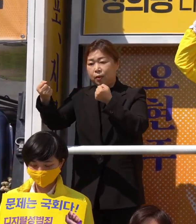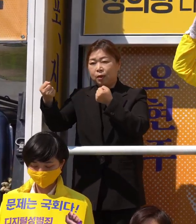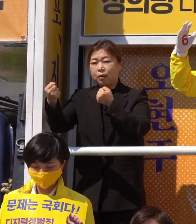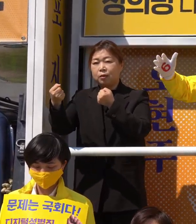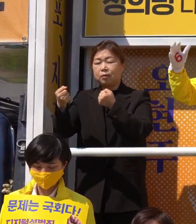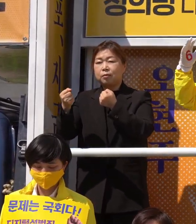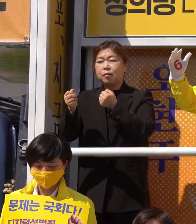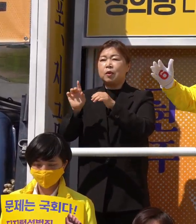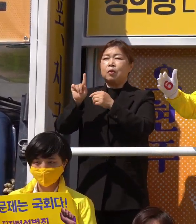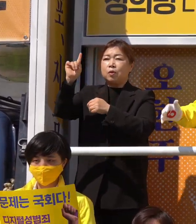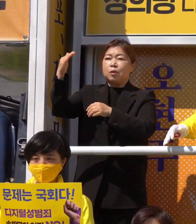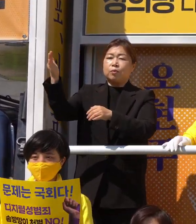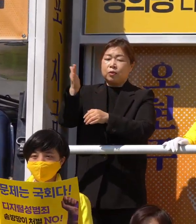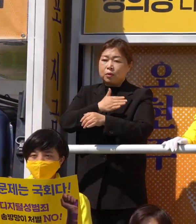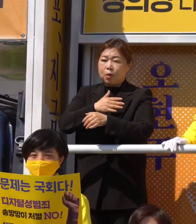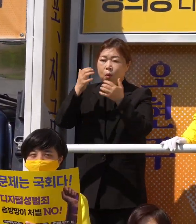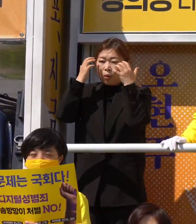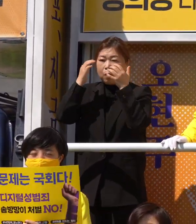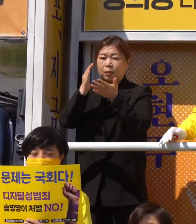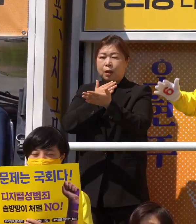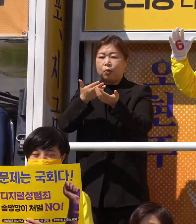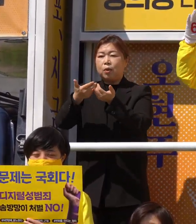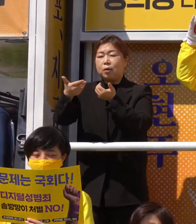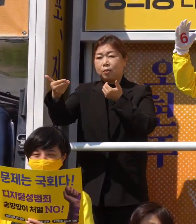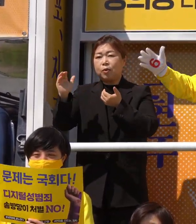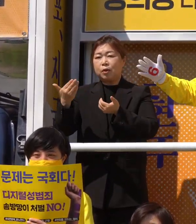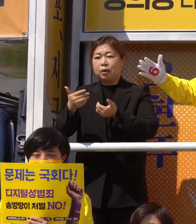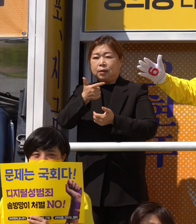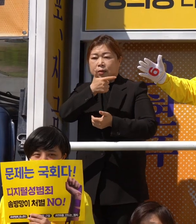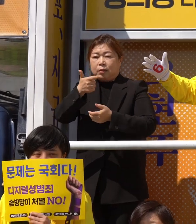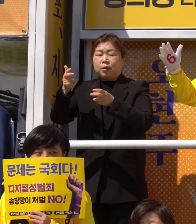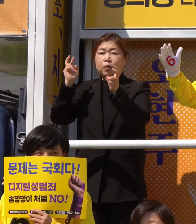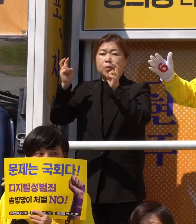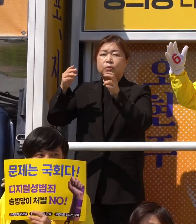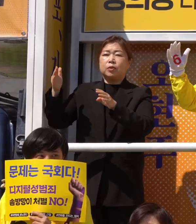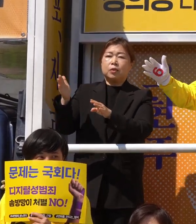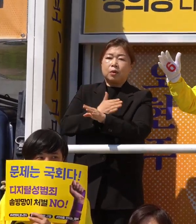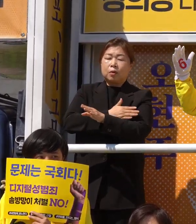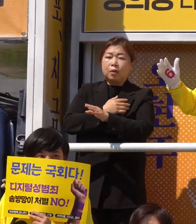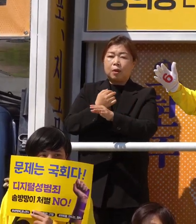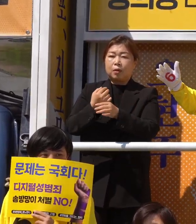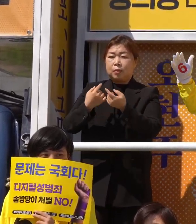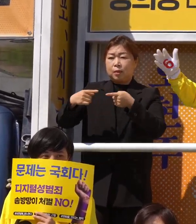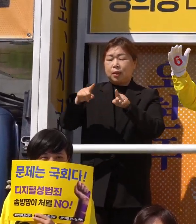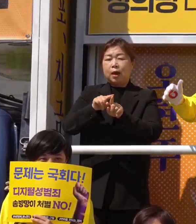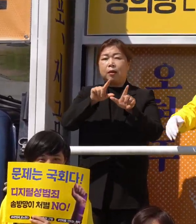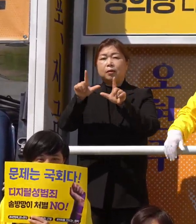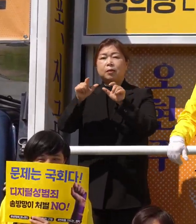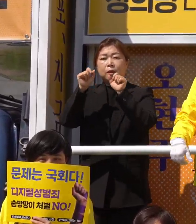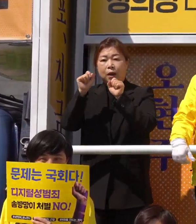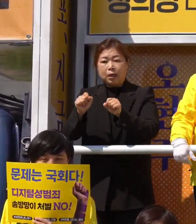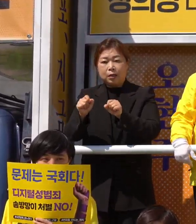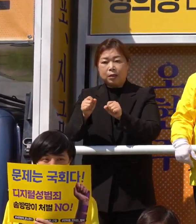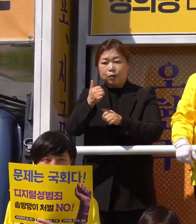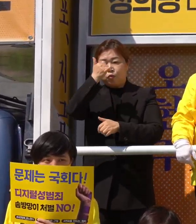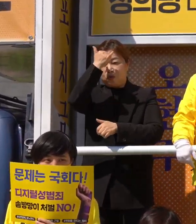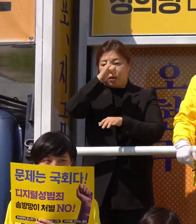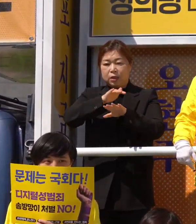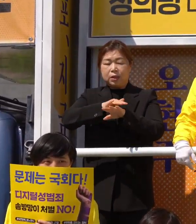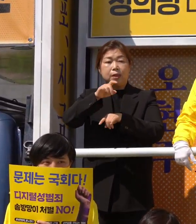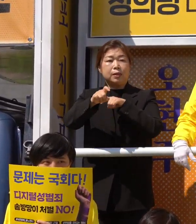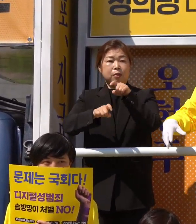슈퍼부자들부터 고통분담을 해야 합니다. 대기업부터 상생의 기업윤리를 실현해야 합니다.